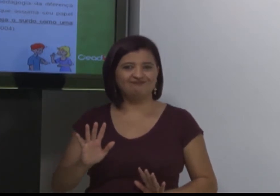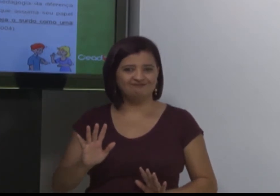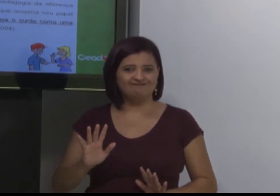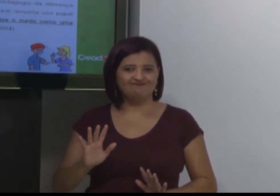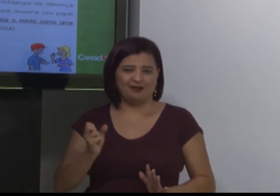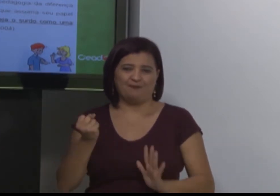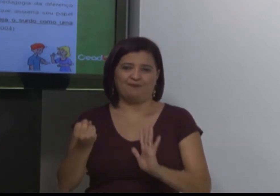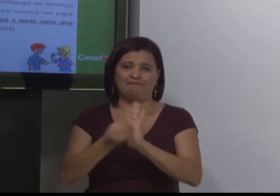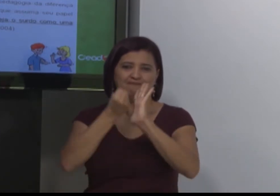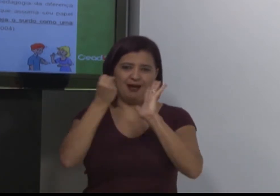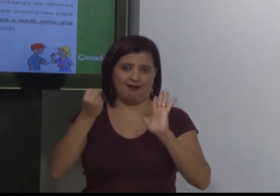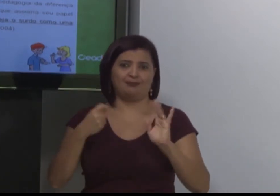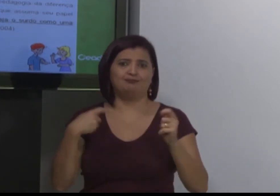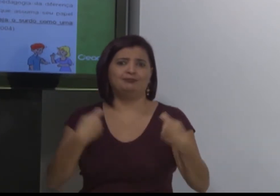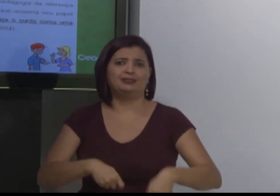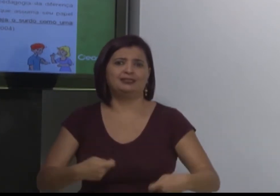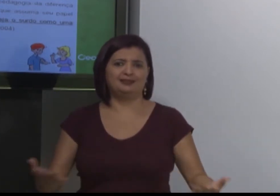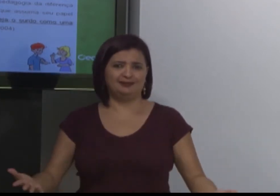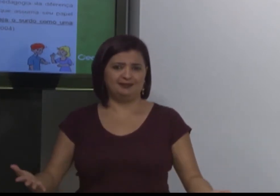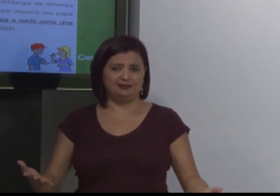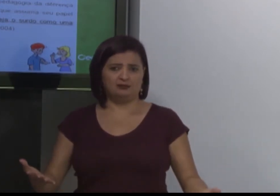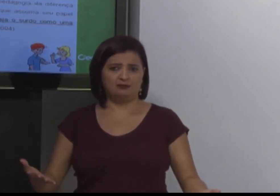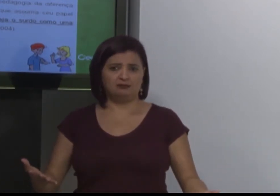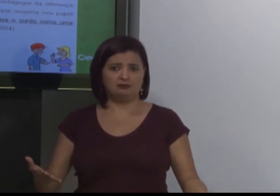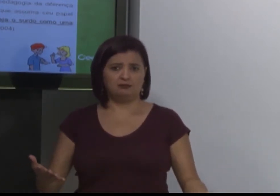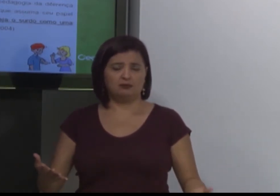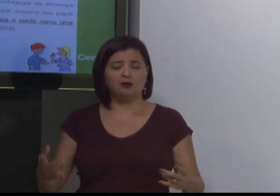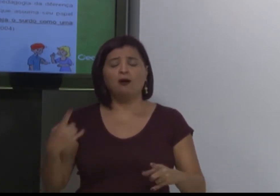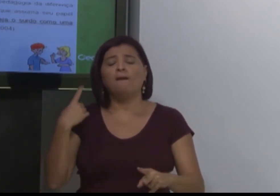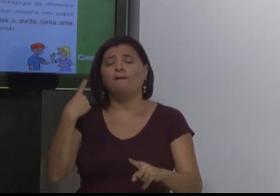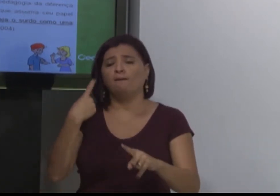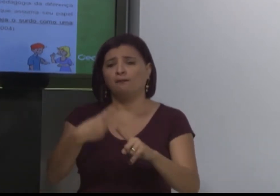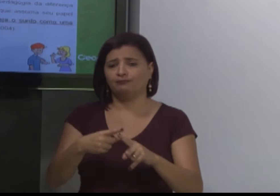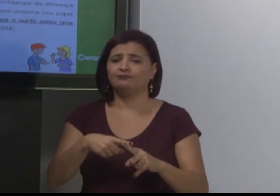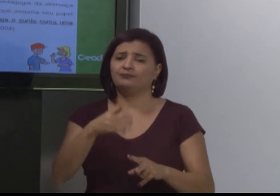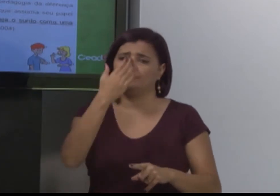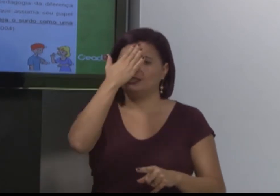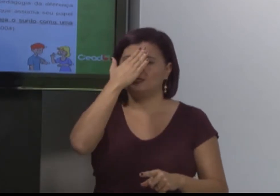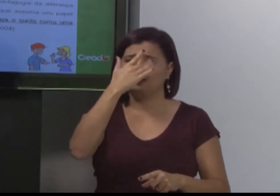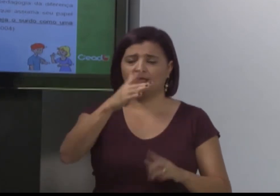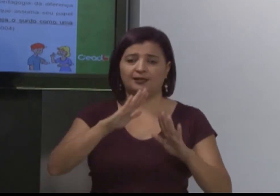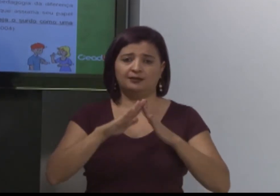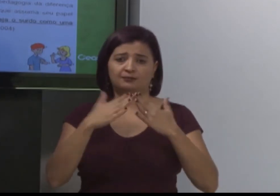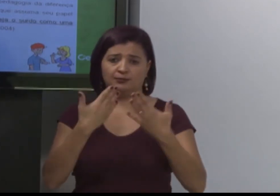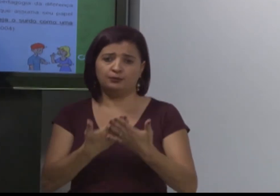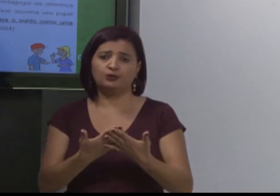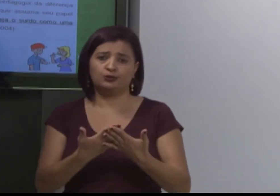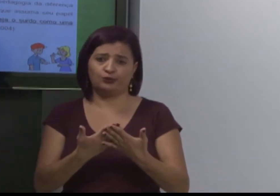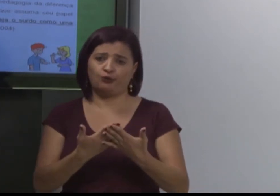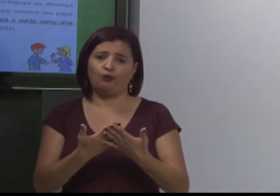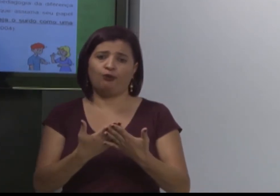ela é marcada. É preciso marcá-la. Sabemos que na